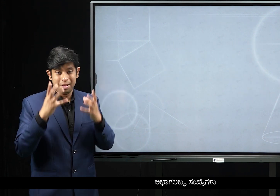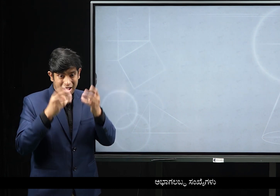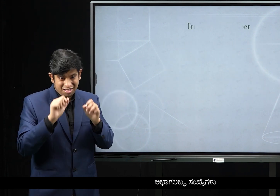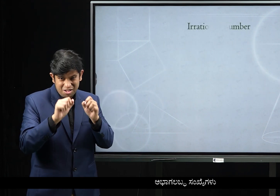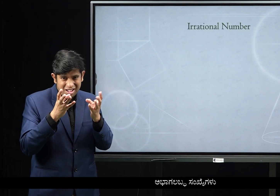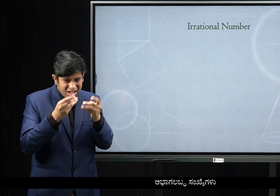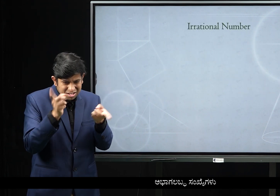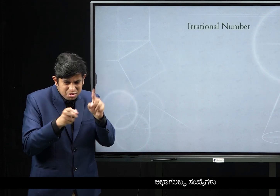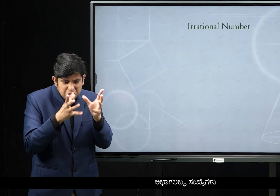ಅಭಾಗಲಬ್ಧ ಸಂಖ್ಯೆಗಳು.